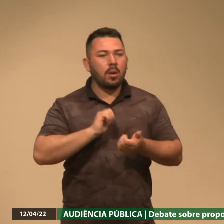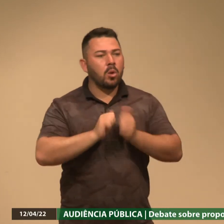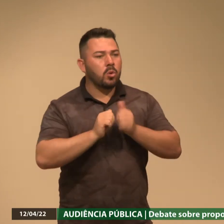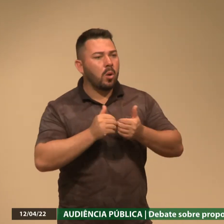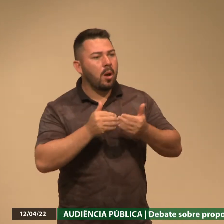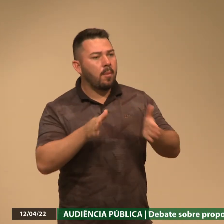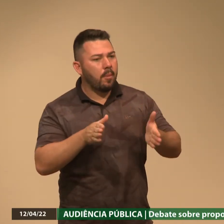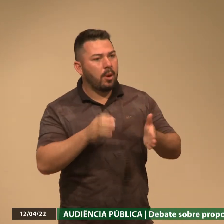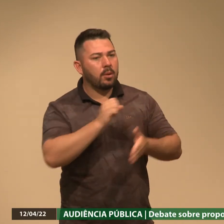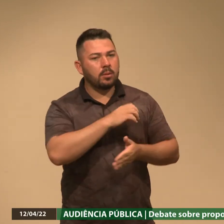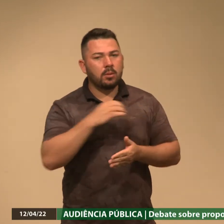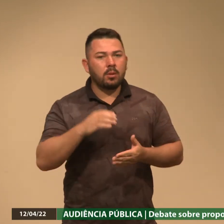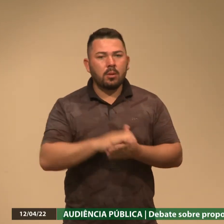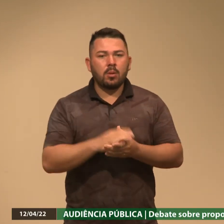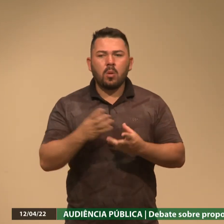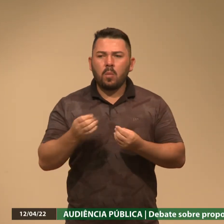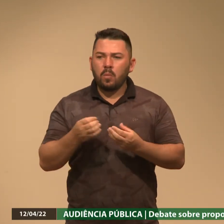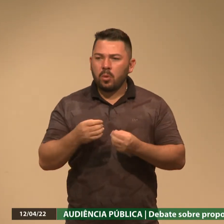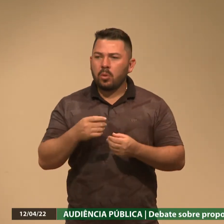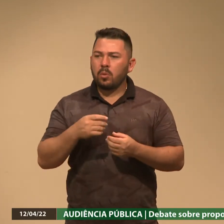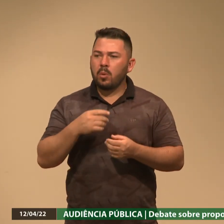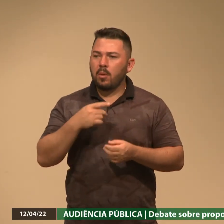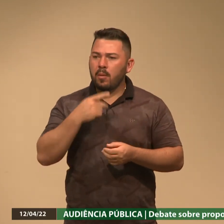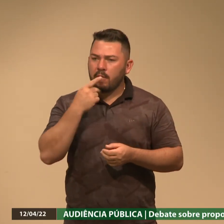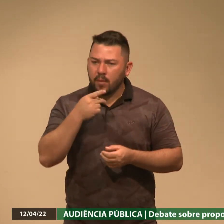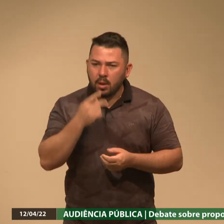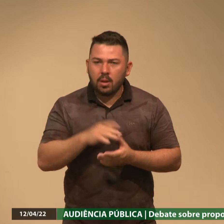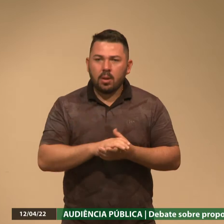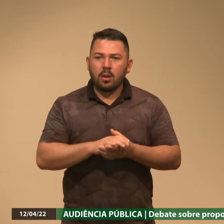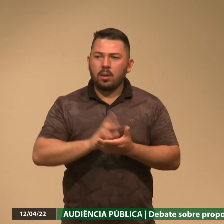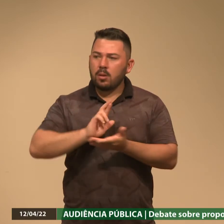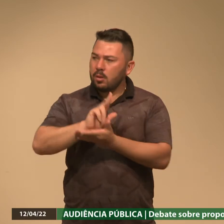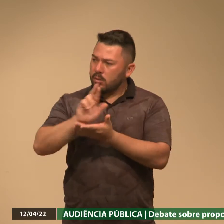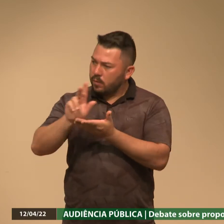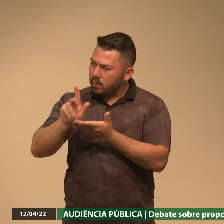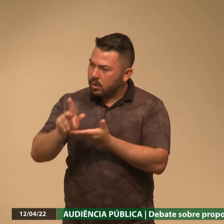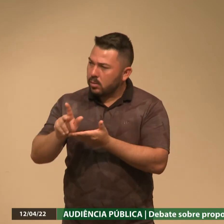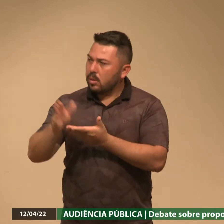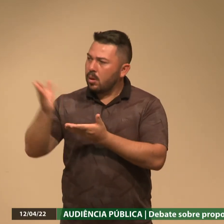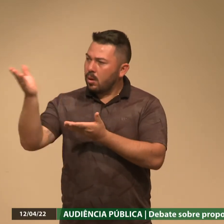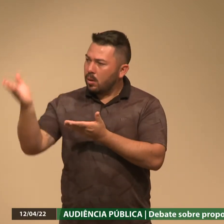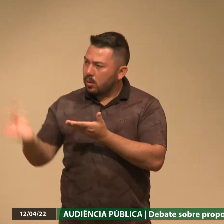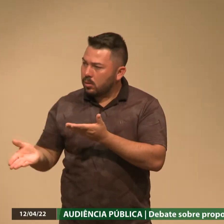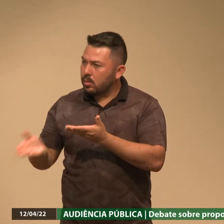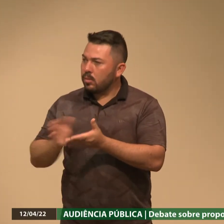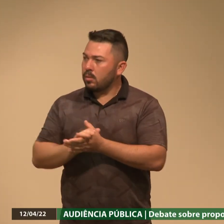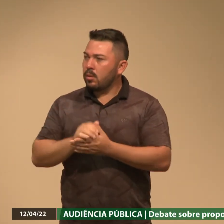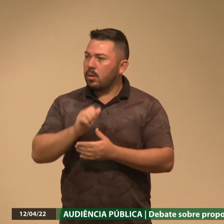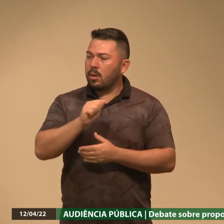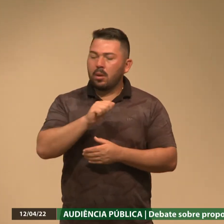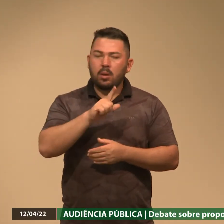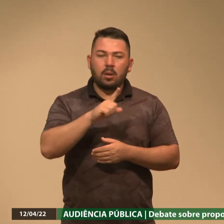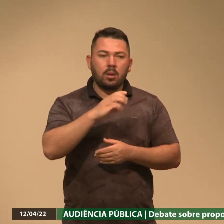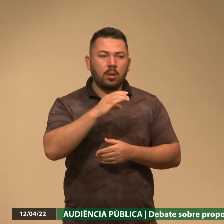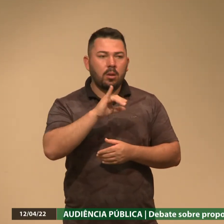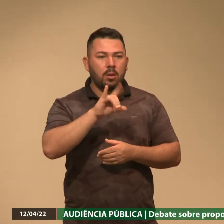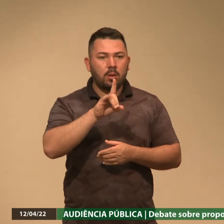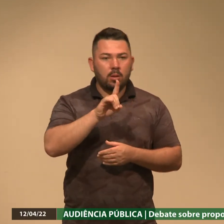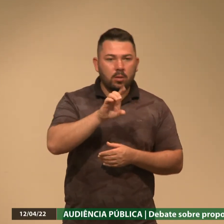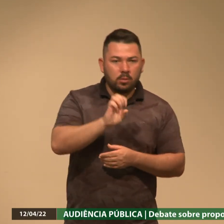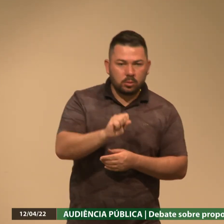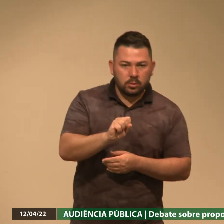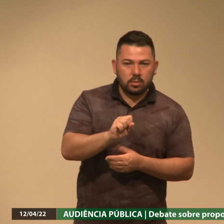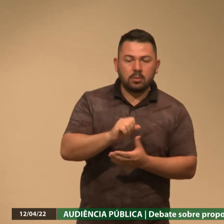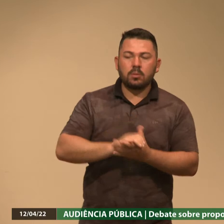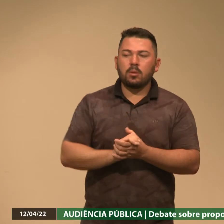Santa Catarina muito bem citada por diversas vezes pelo senhor Alcides é